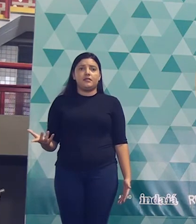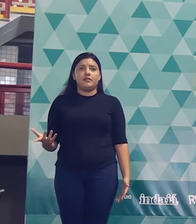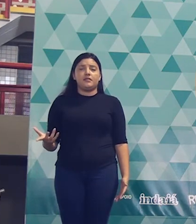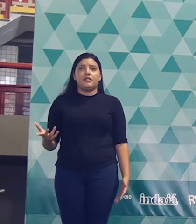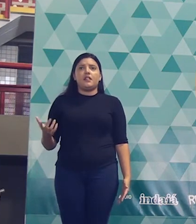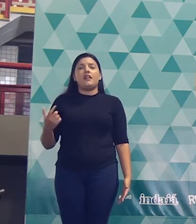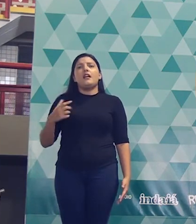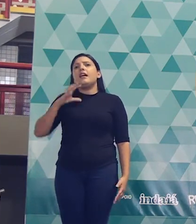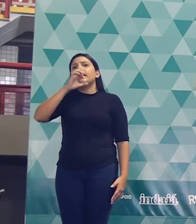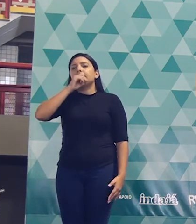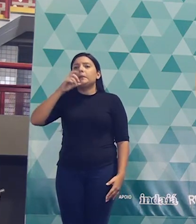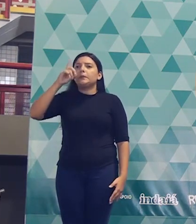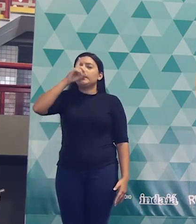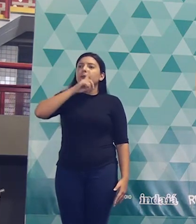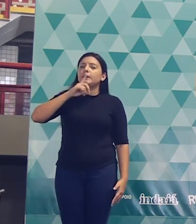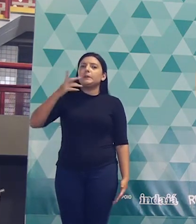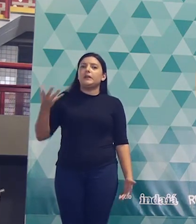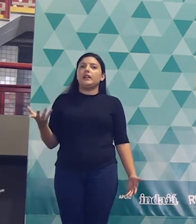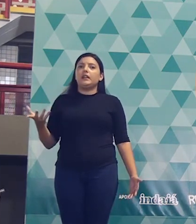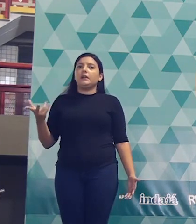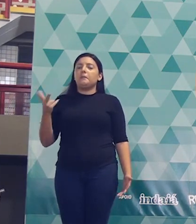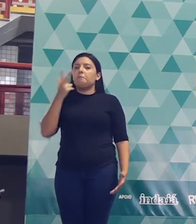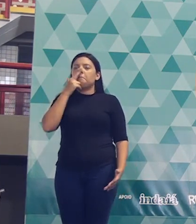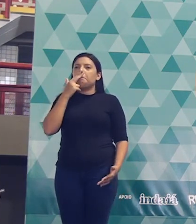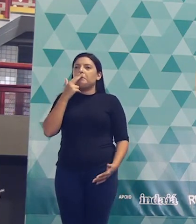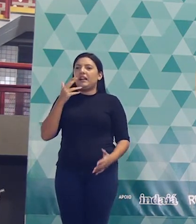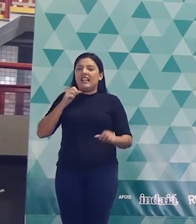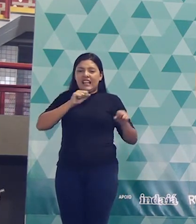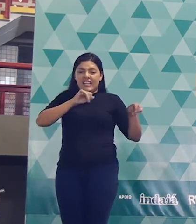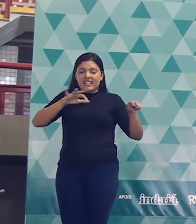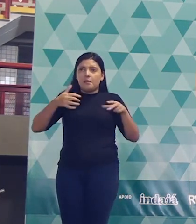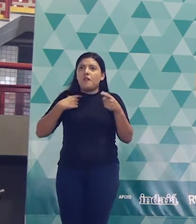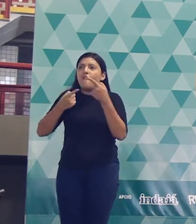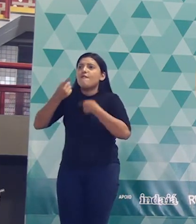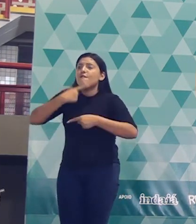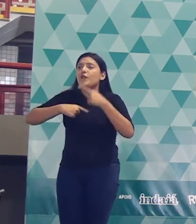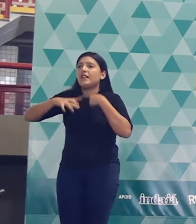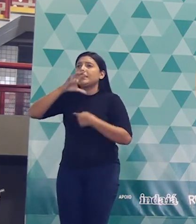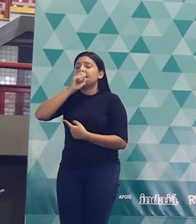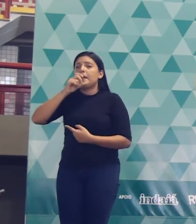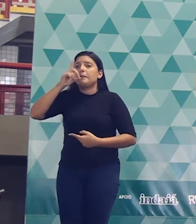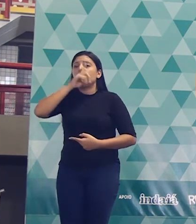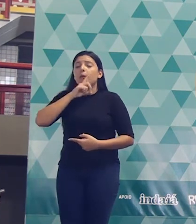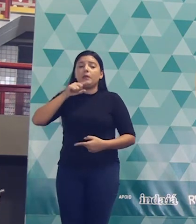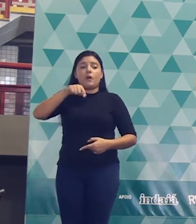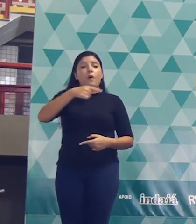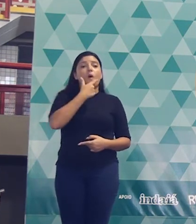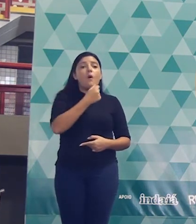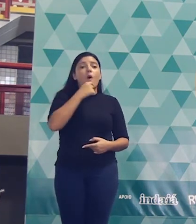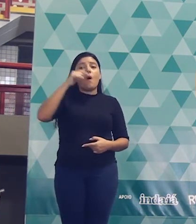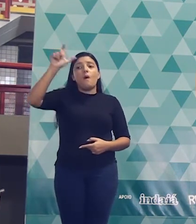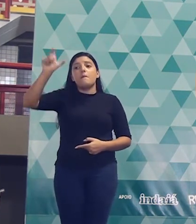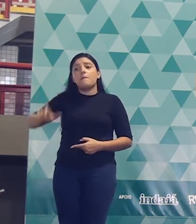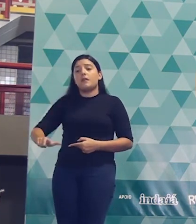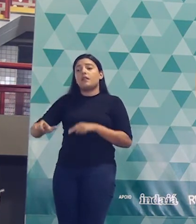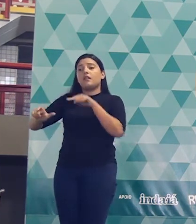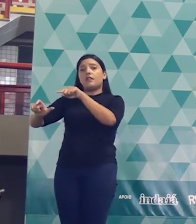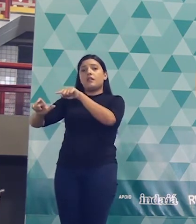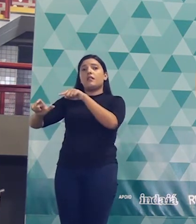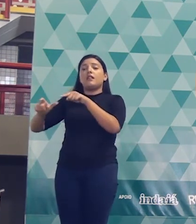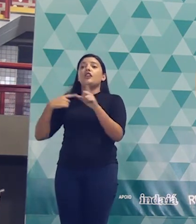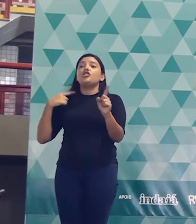Final de semana passa a ser altamente cobiçado durante a semana. Mas Manuel Bandeira descobriu que estava